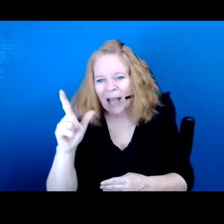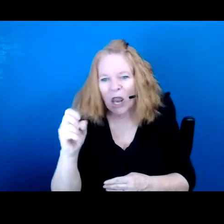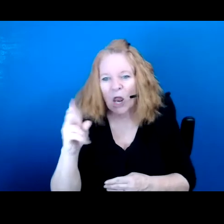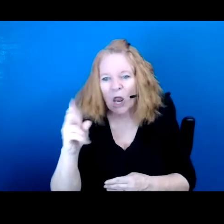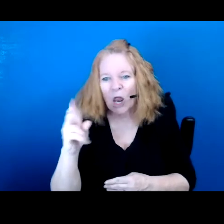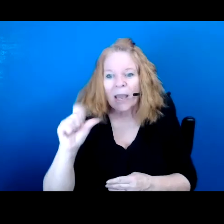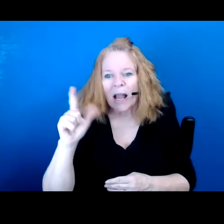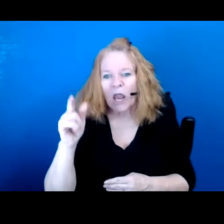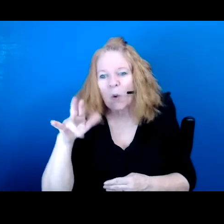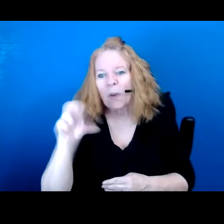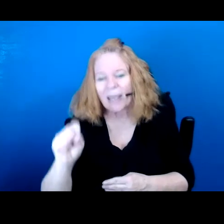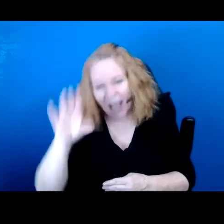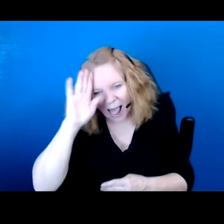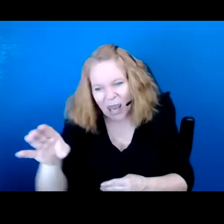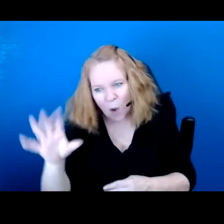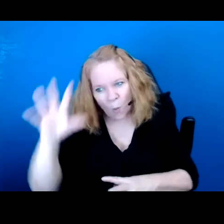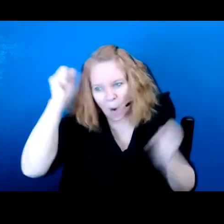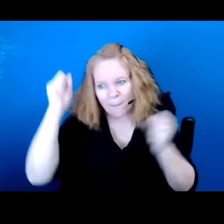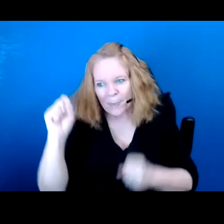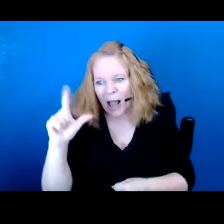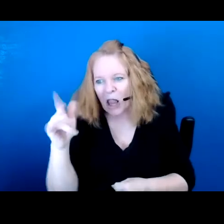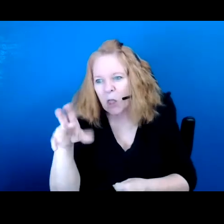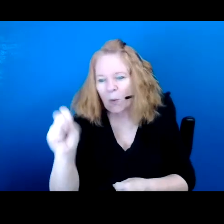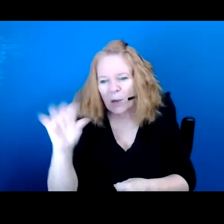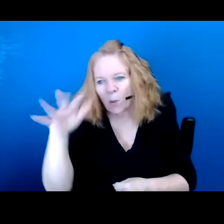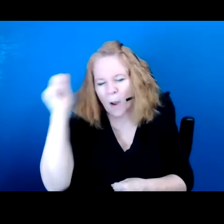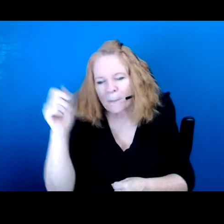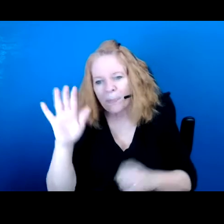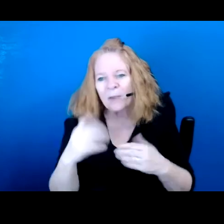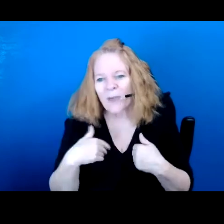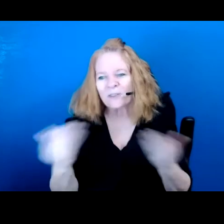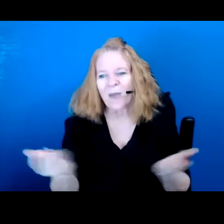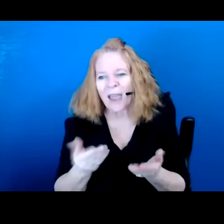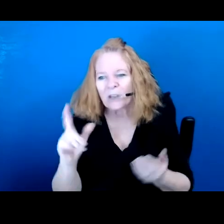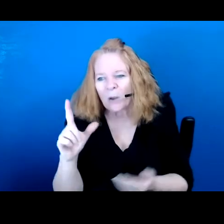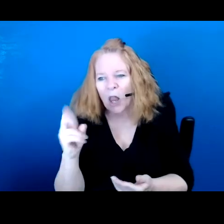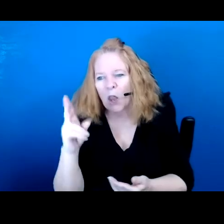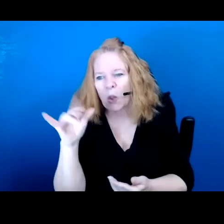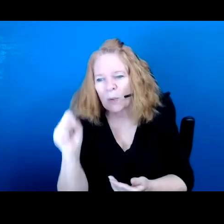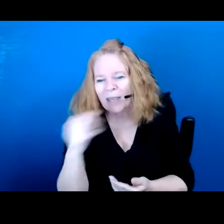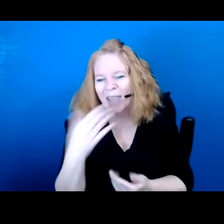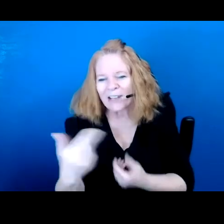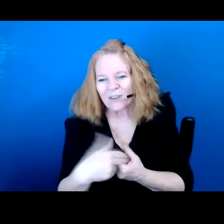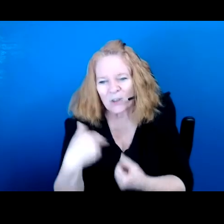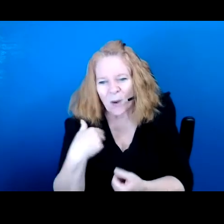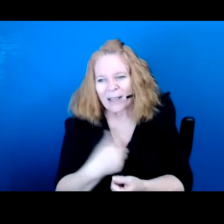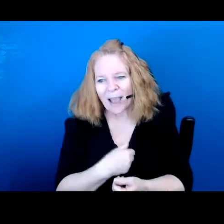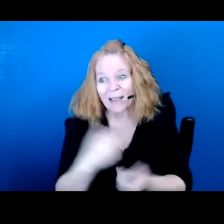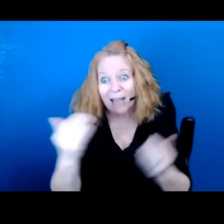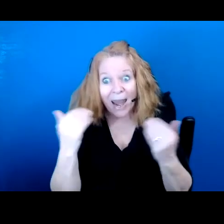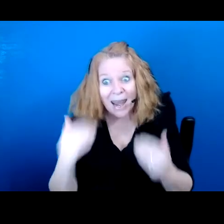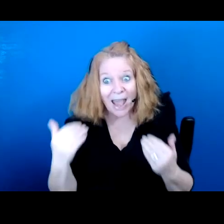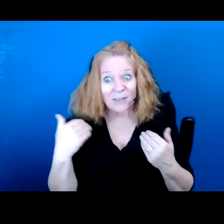hola saludos saludos hola ovalado y qué bueno que estás aquí y también gracias por estar aquí con